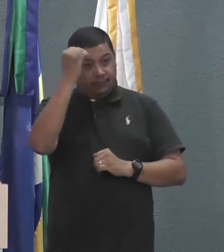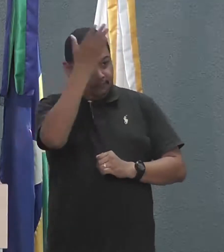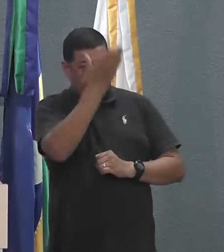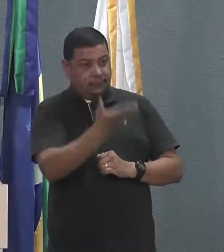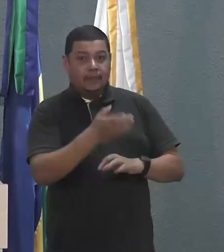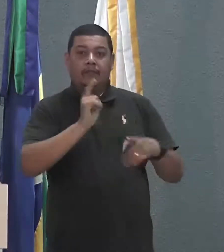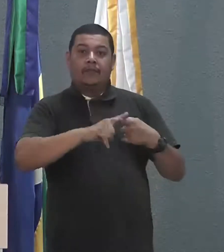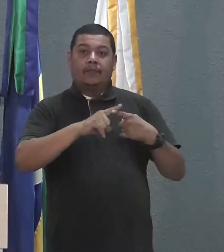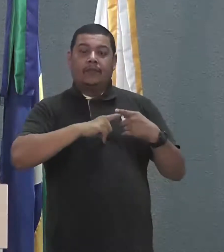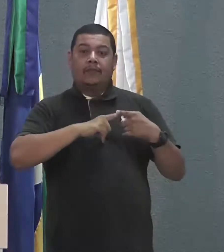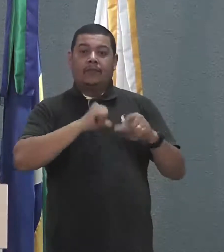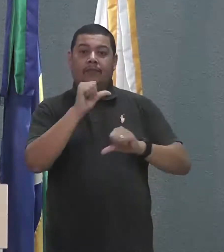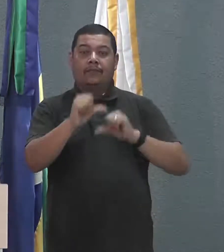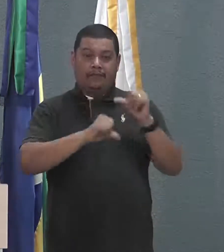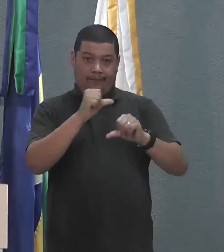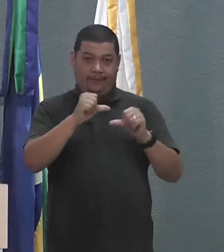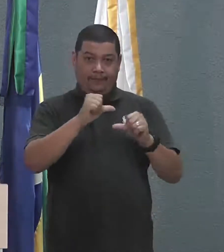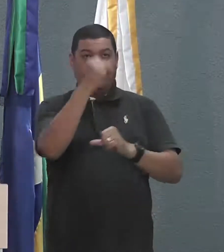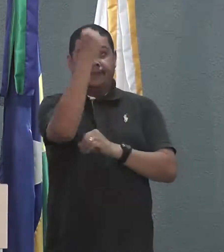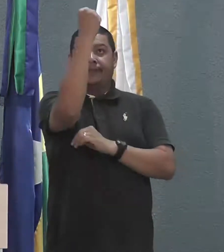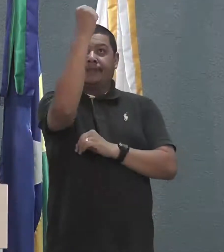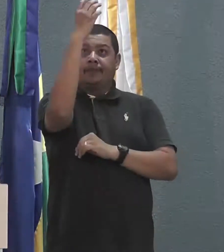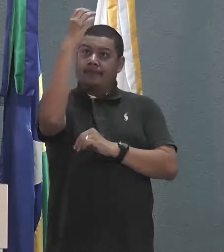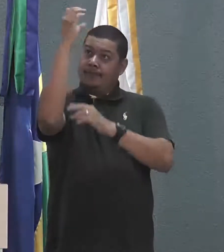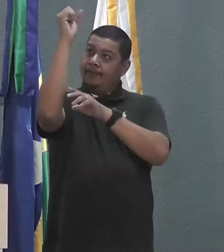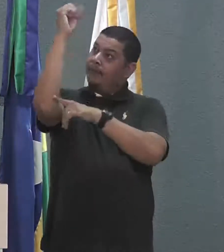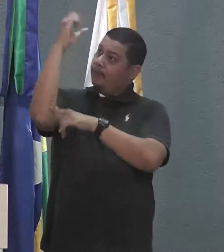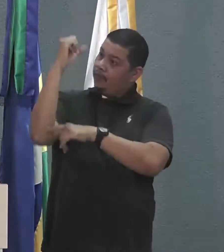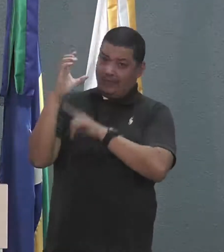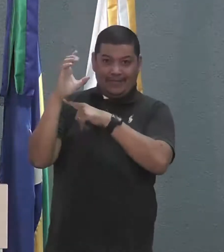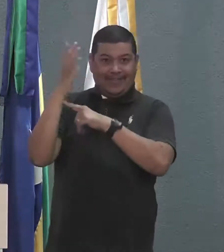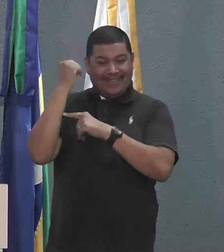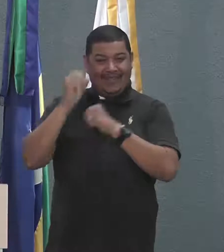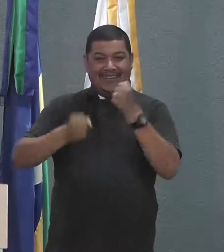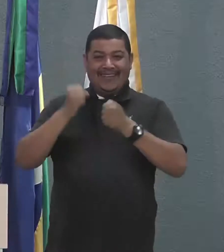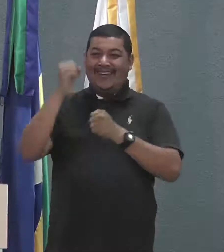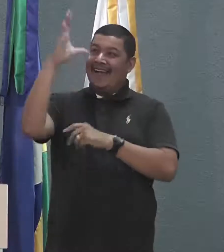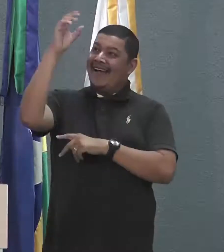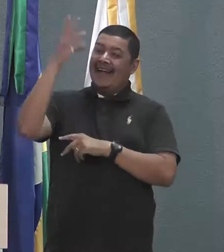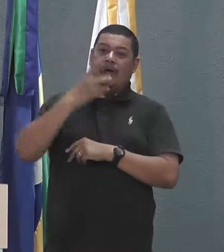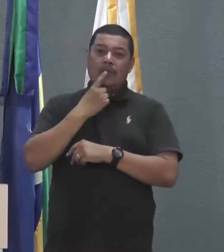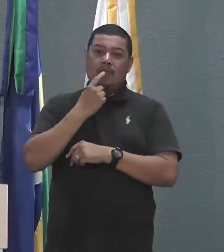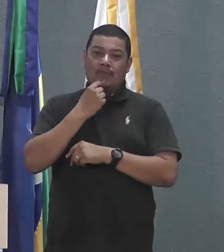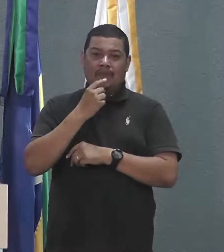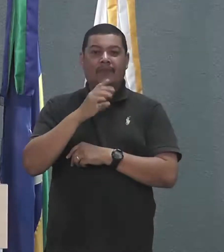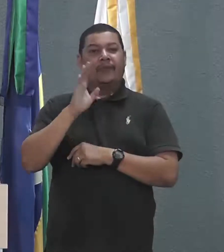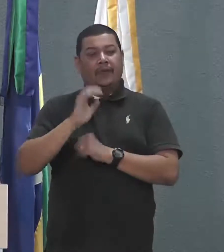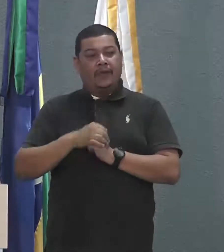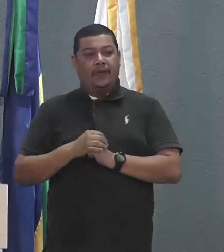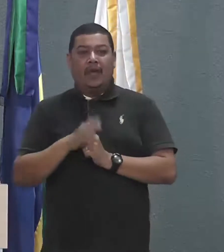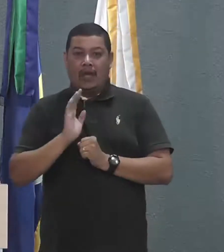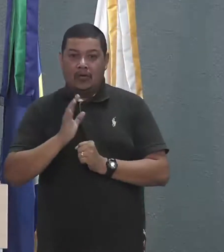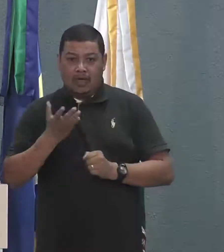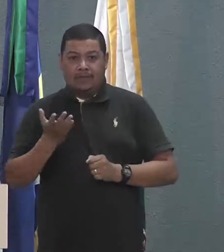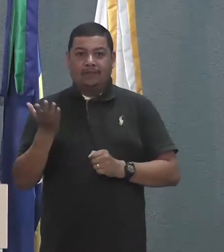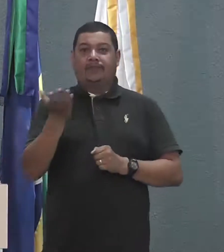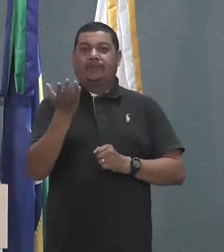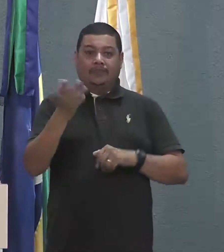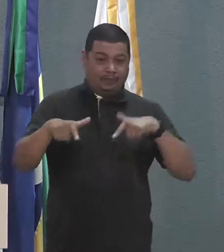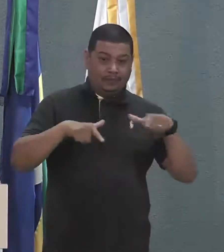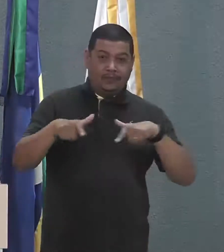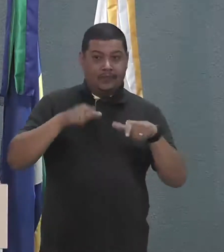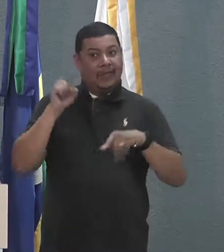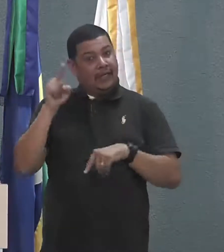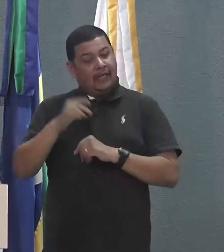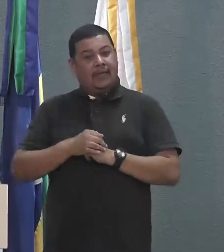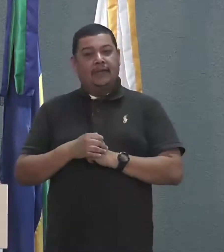ter mudado o semáforo da Avenida 7 de Setembro com a marginal da BR-364, onde eu trabalhei de garçom de semáforo por 1 ano e 8 meses,